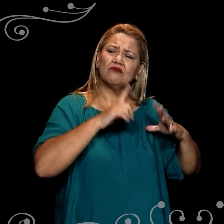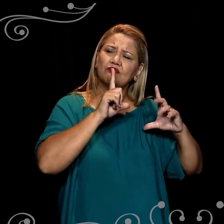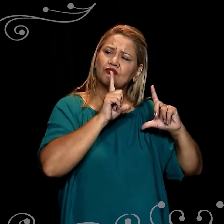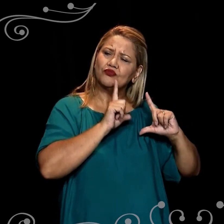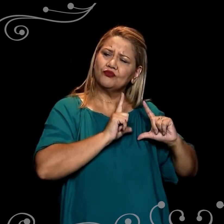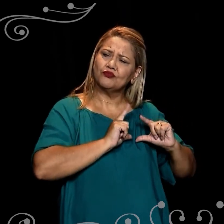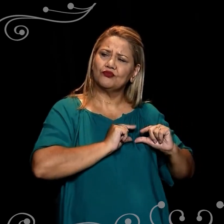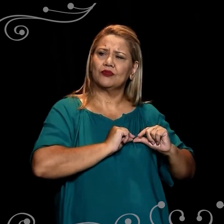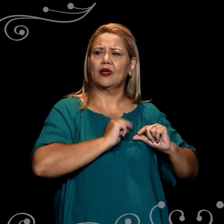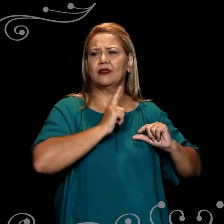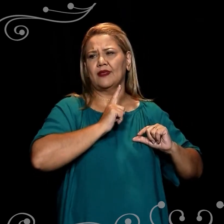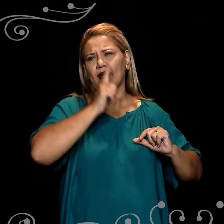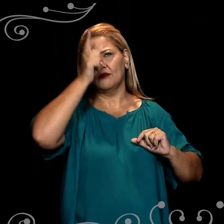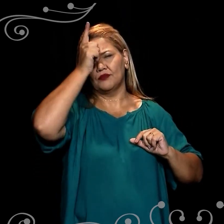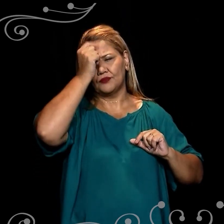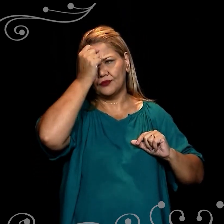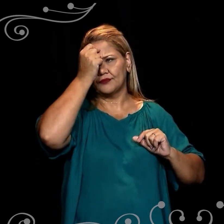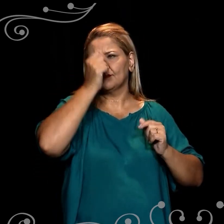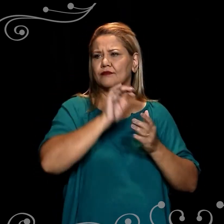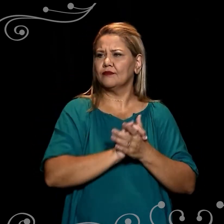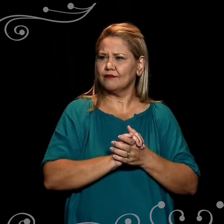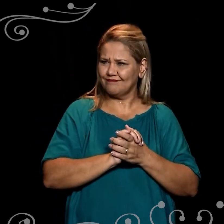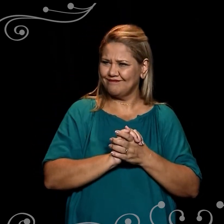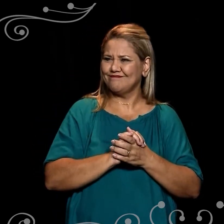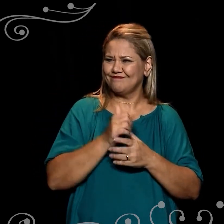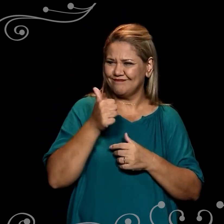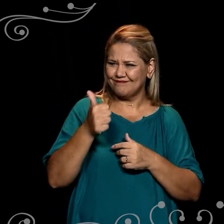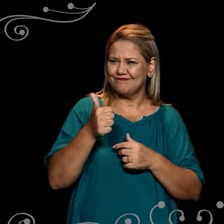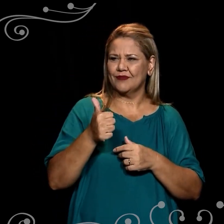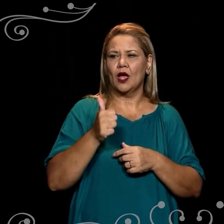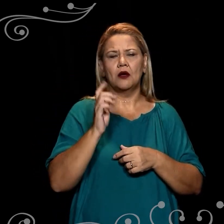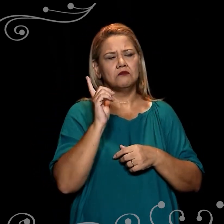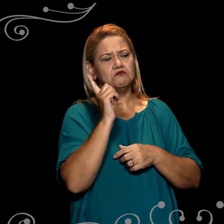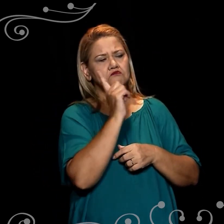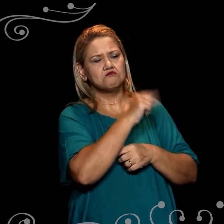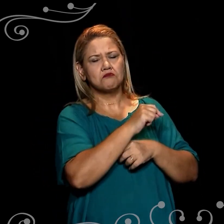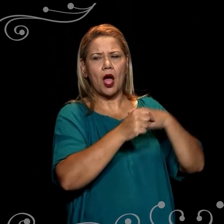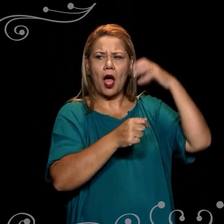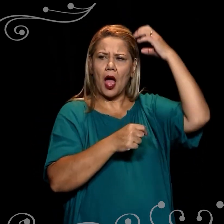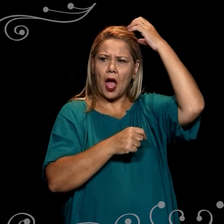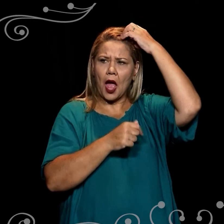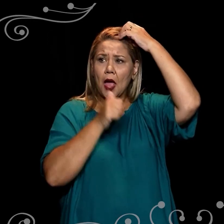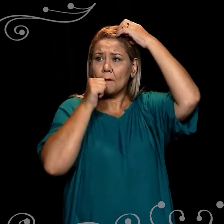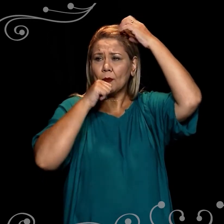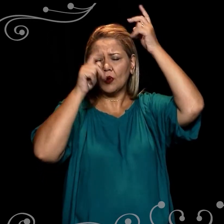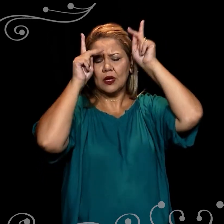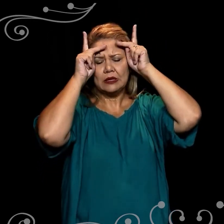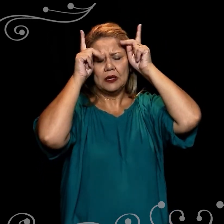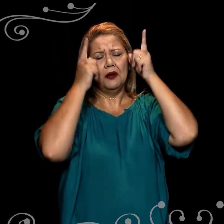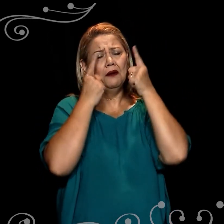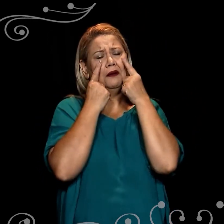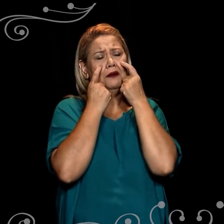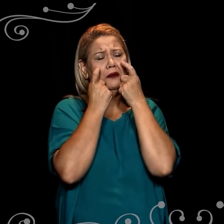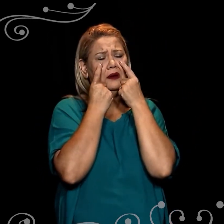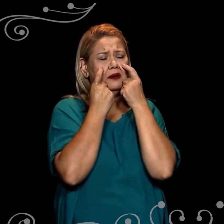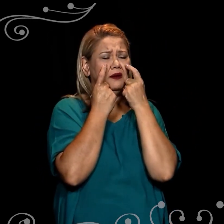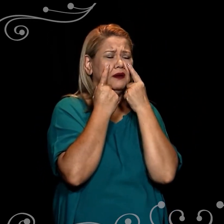Assim que o rei se foi, a princesa começou a chorar. Entre lágrimas,